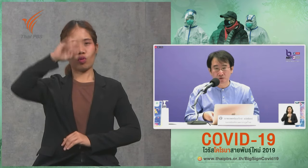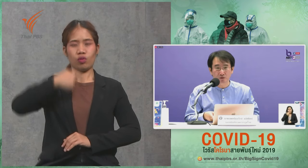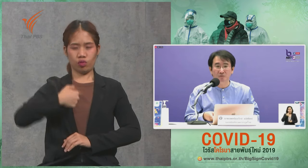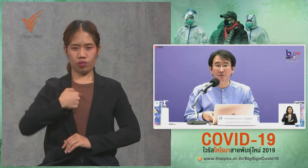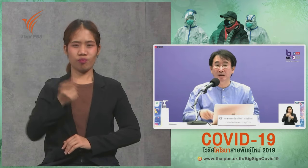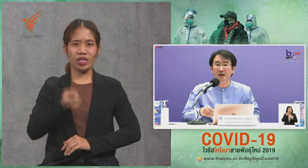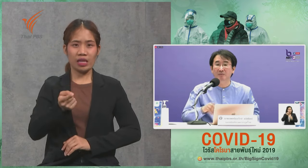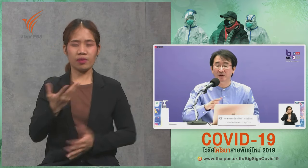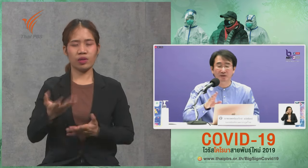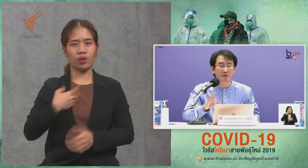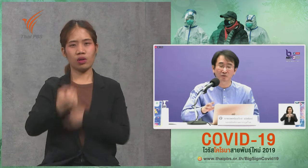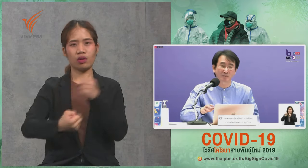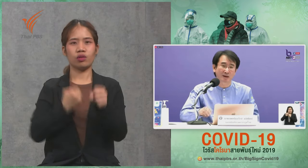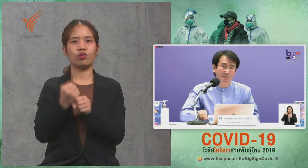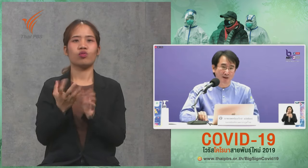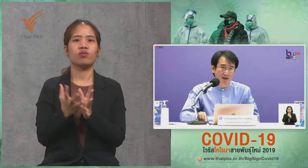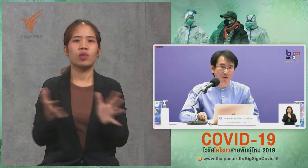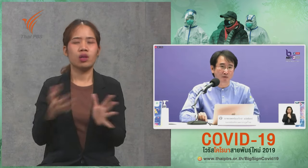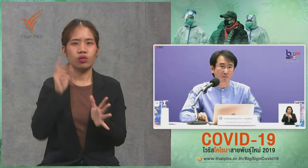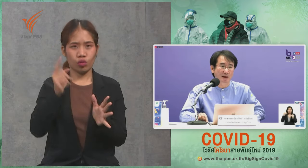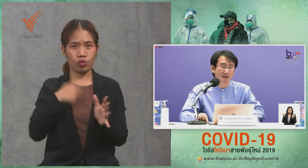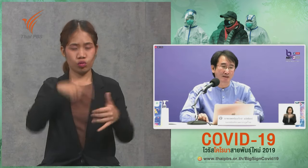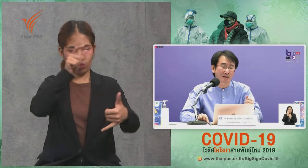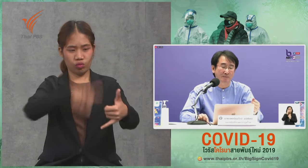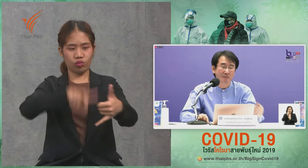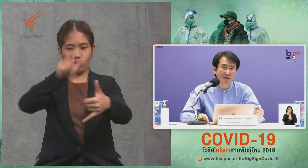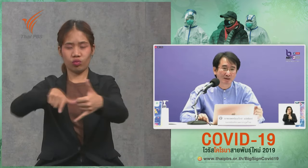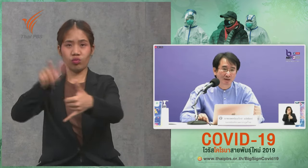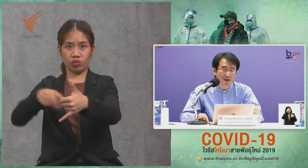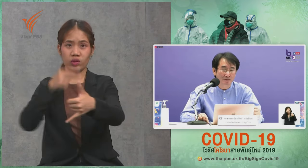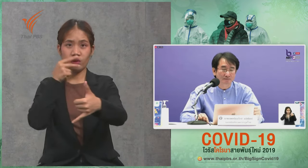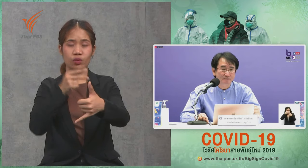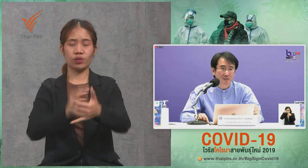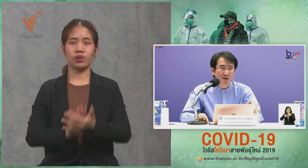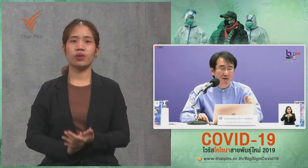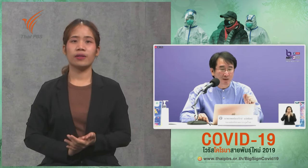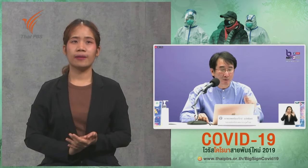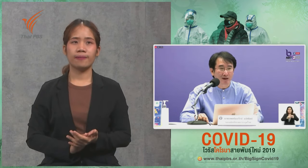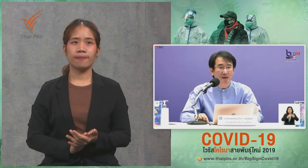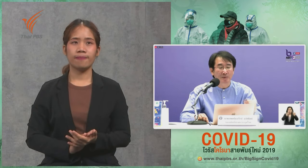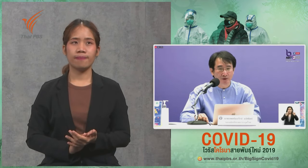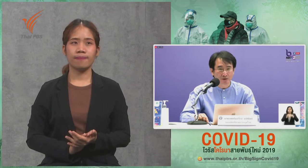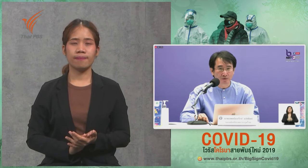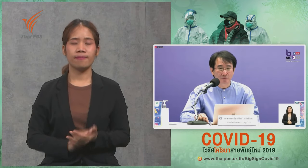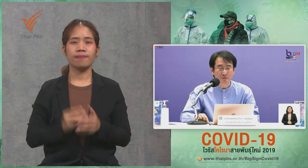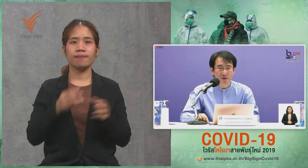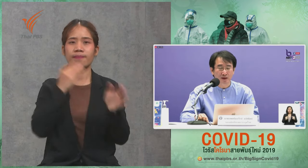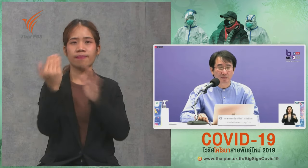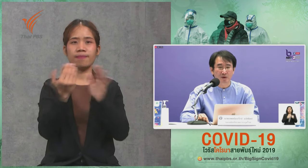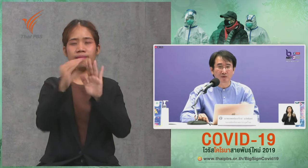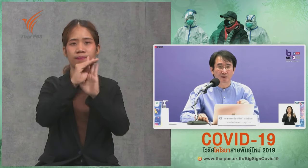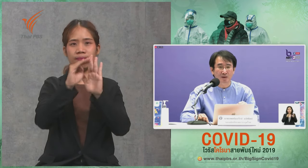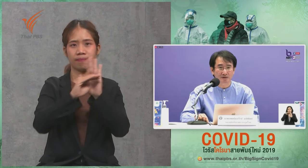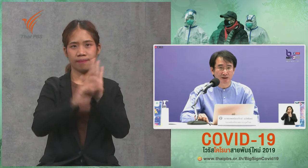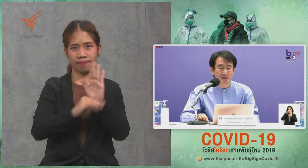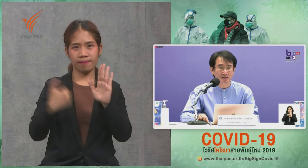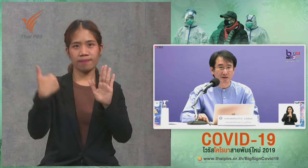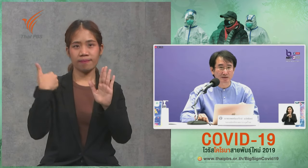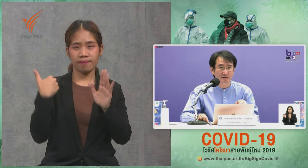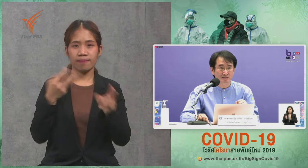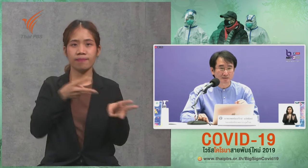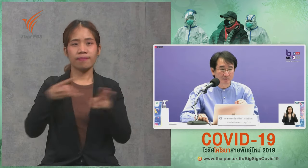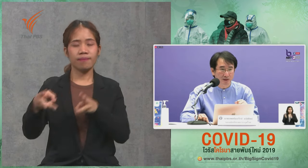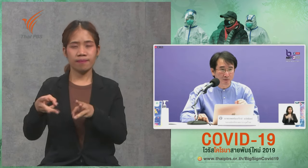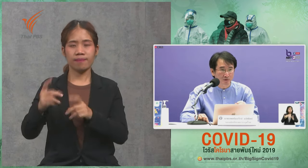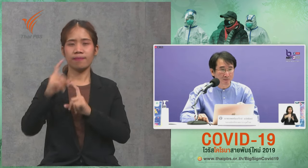เป็นผู้สูงอายุอย่างเงี้ยเพราะฉะนั้นต้องดูเป็นรายคนไปนะครับเพราะฉะนั้นกระบวนการมันมีอยู่นะครับแล้วก็ความเสี่ยงที่